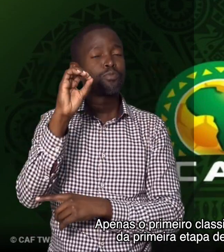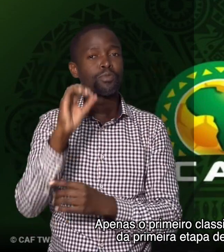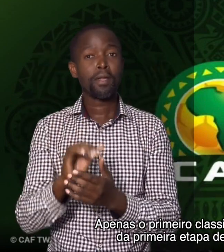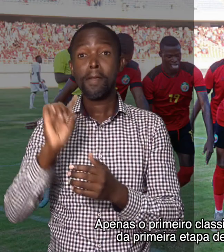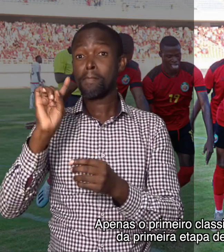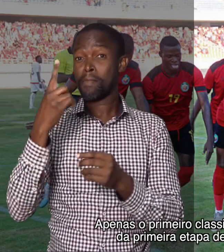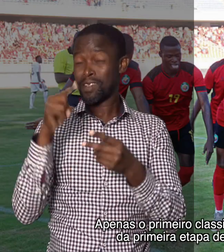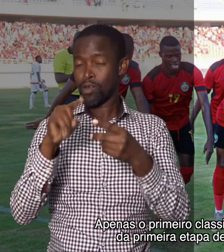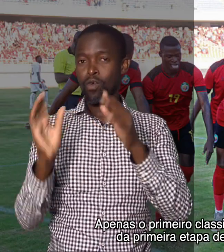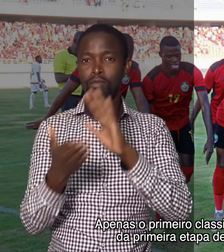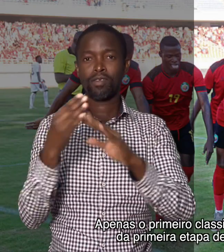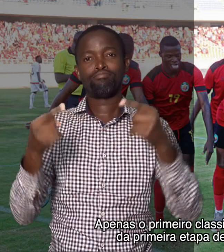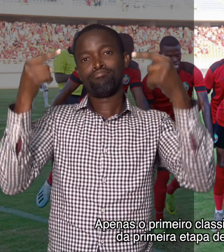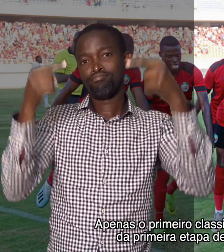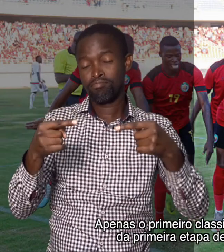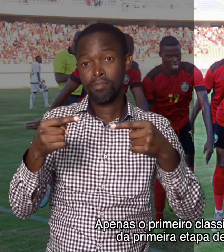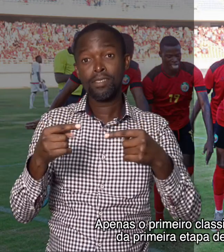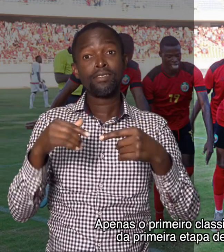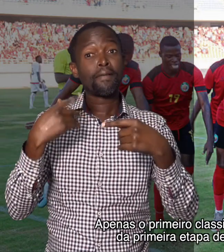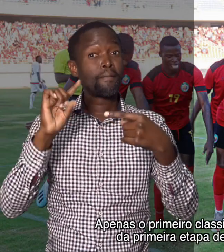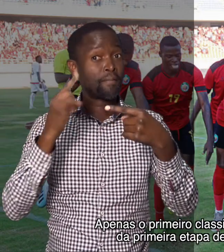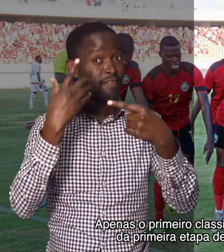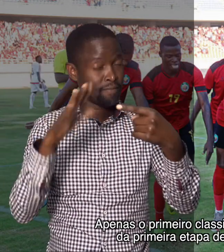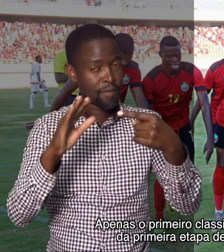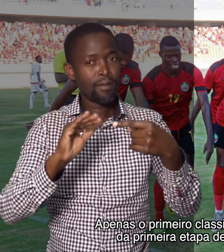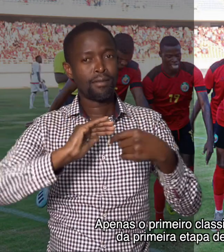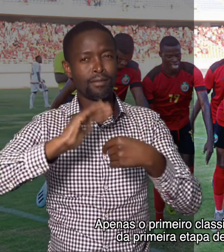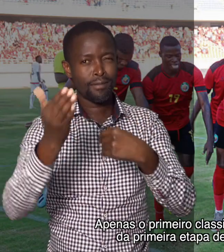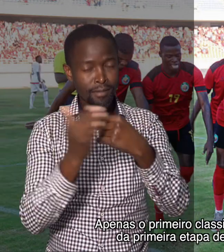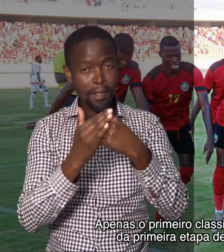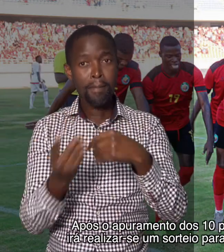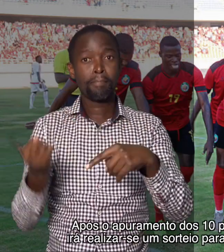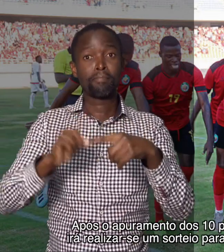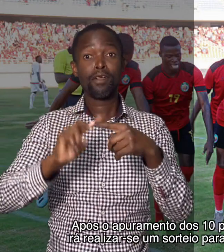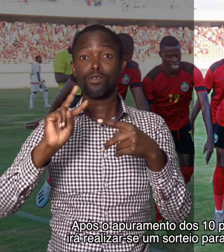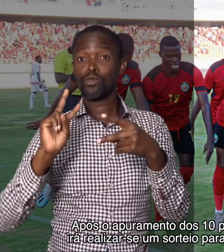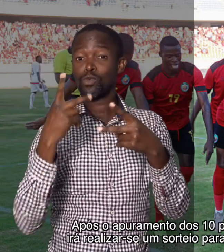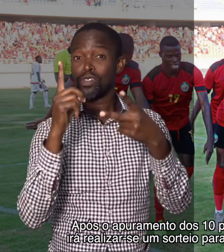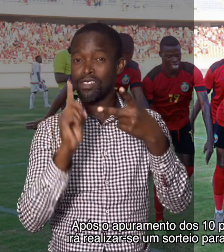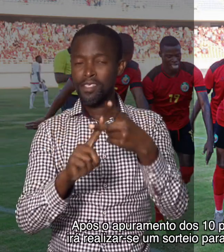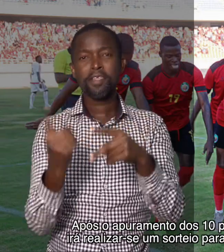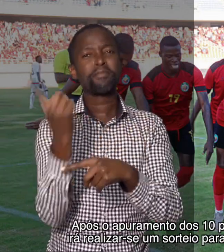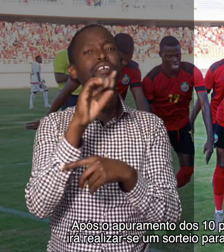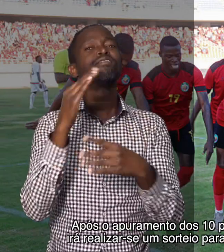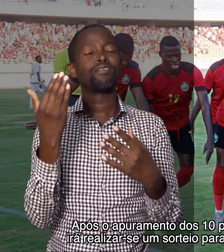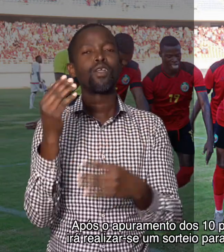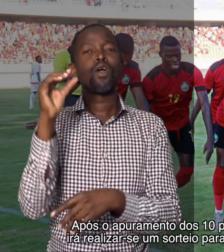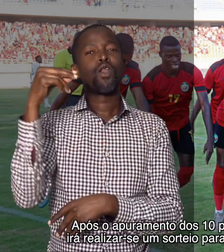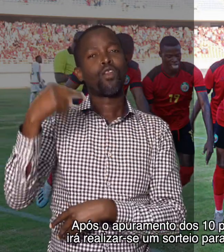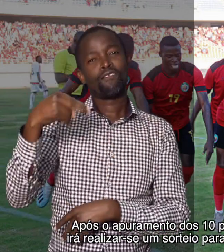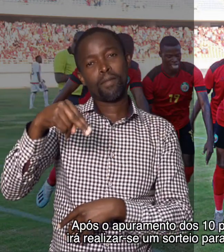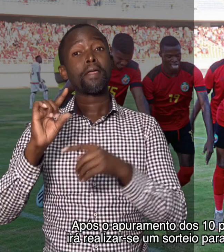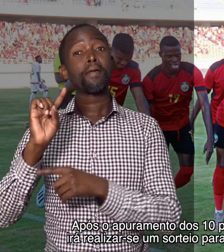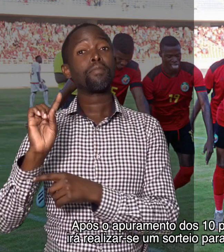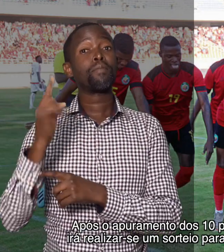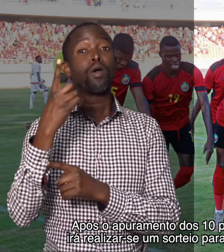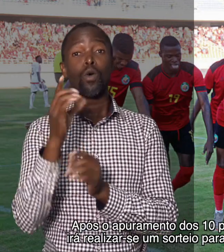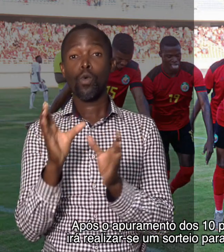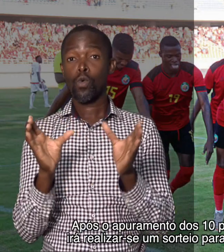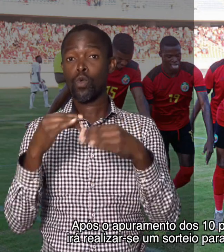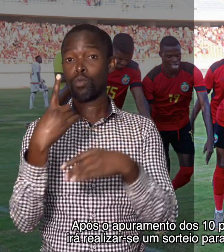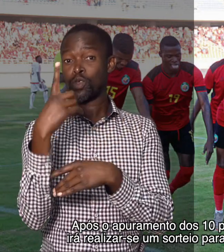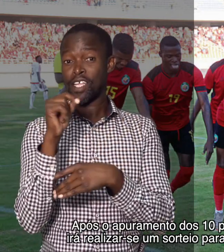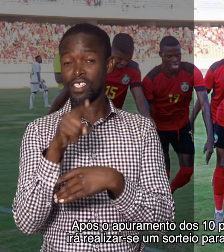da primeira etapa de apuramento segue em frente. Após o apuramento dos dez primeiros